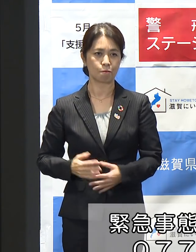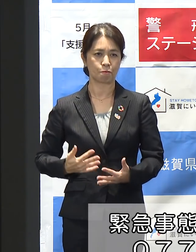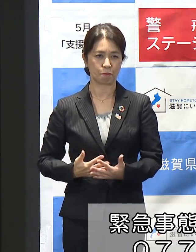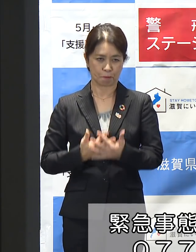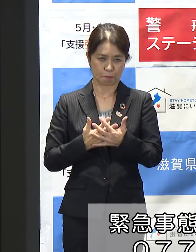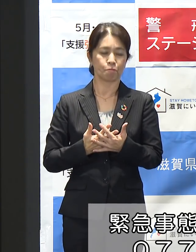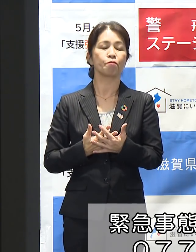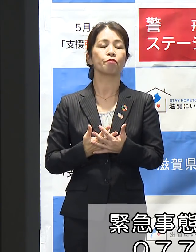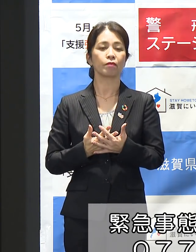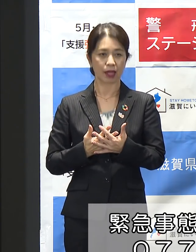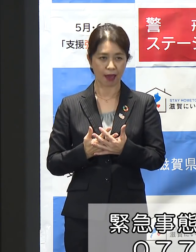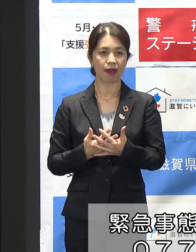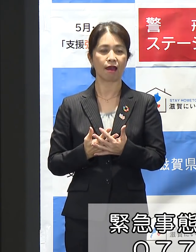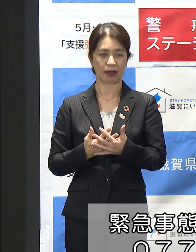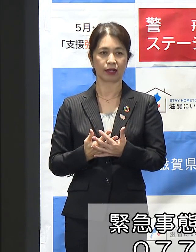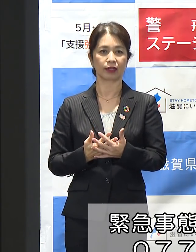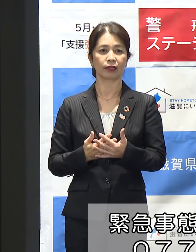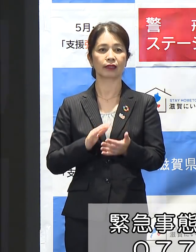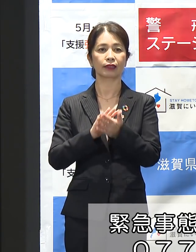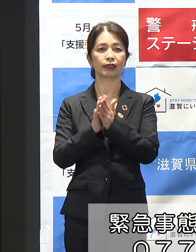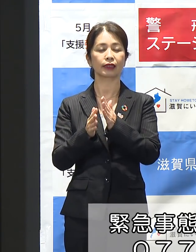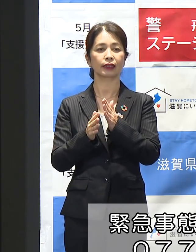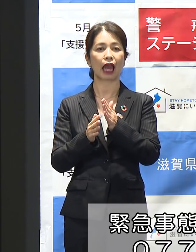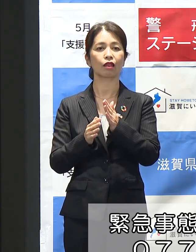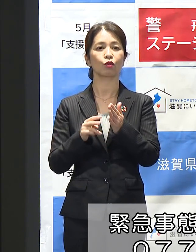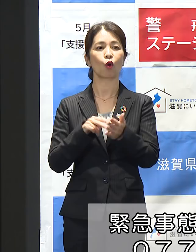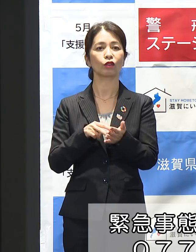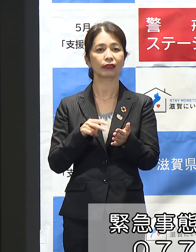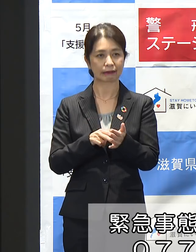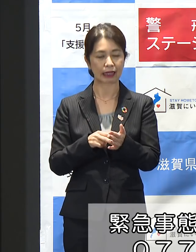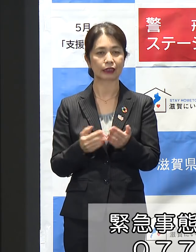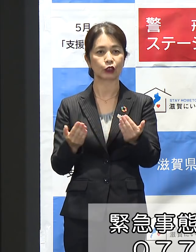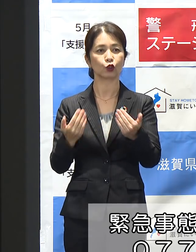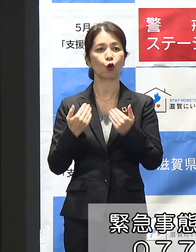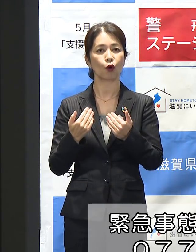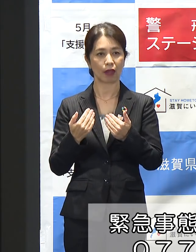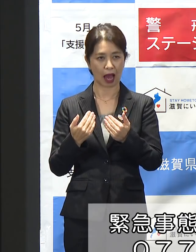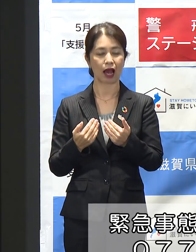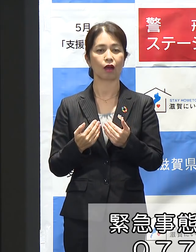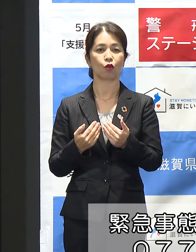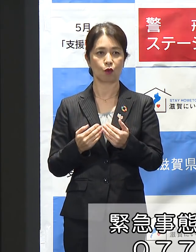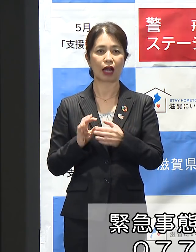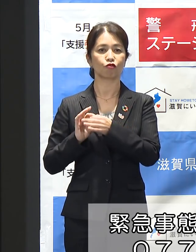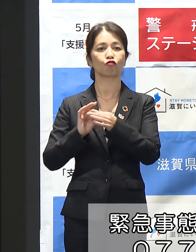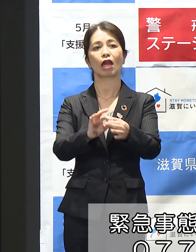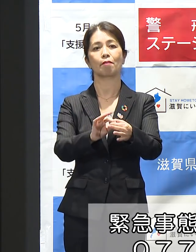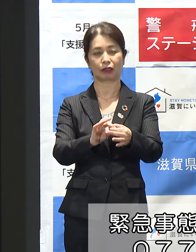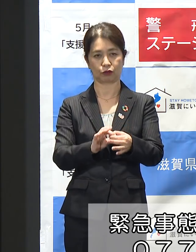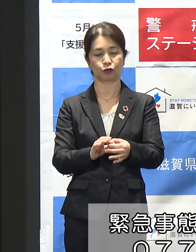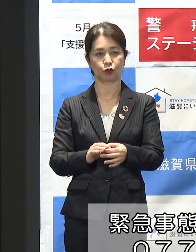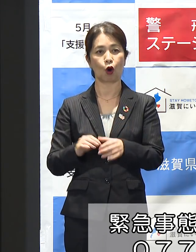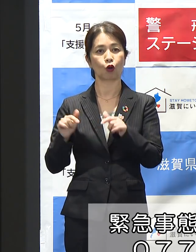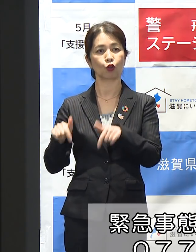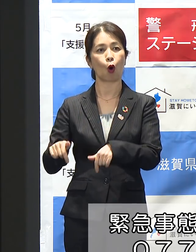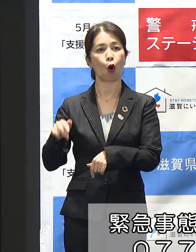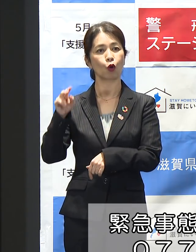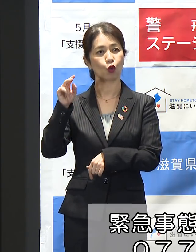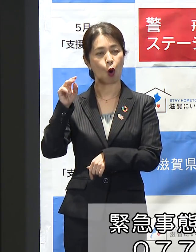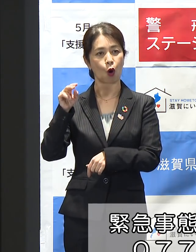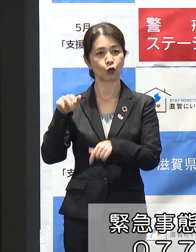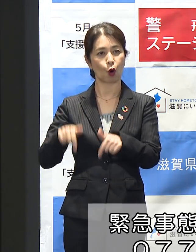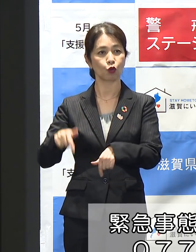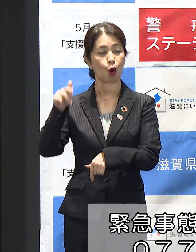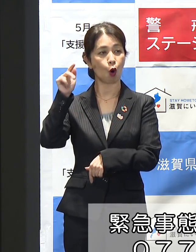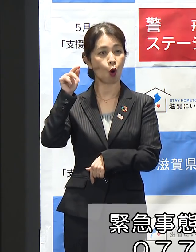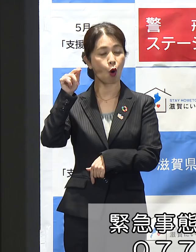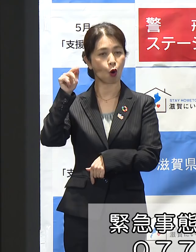めず県として必要な対策は継続してまいります。京都府、大阪府が緊急事態